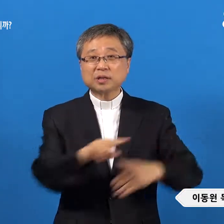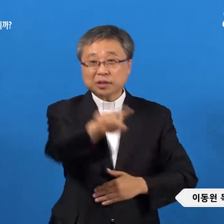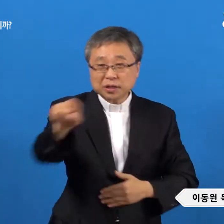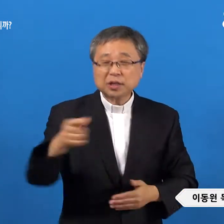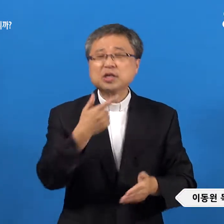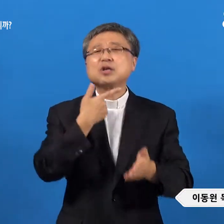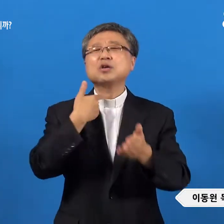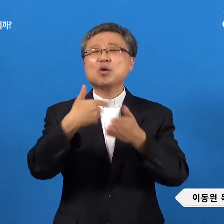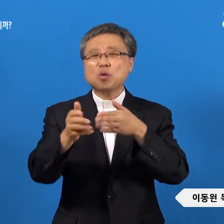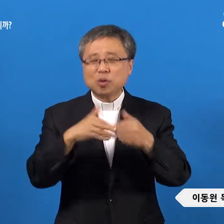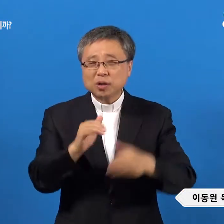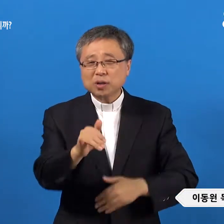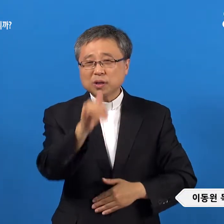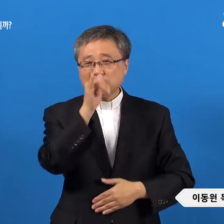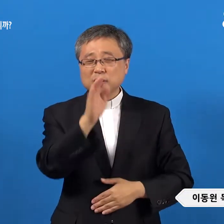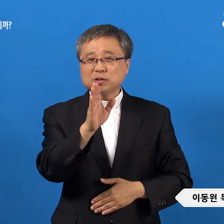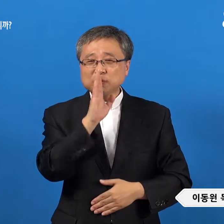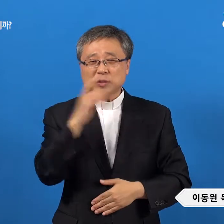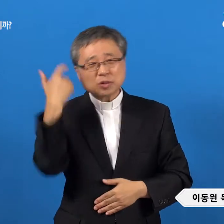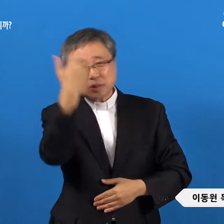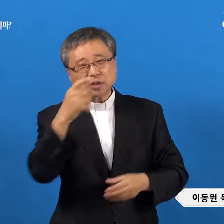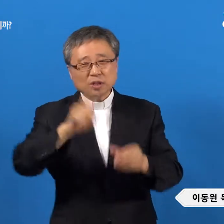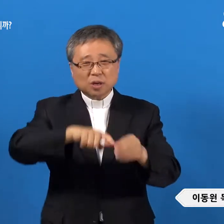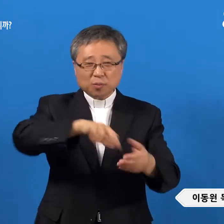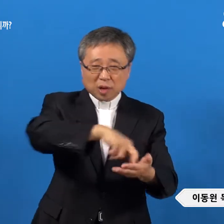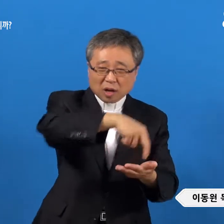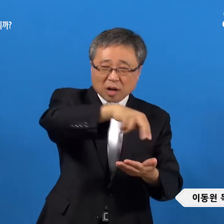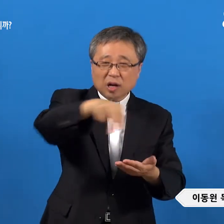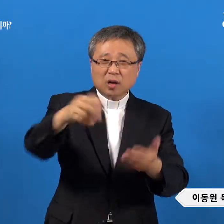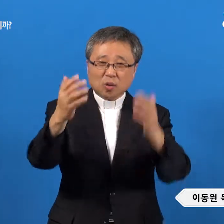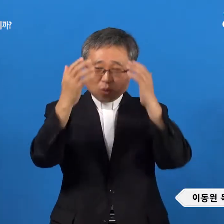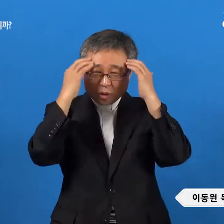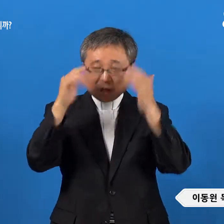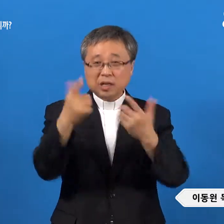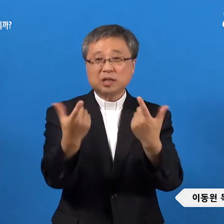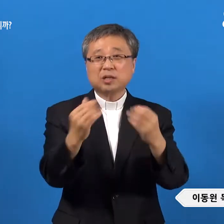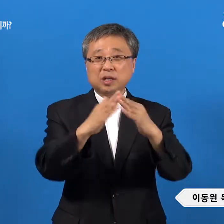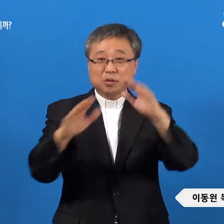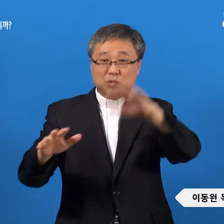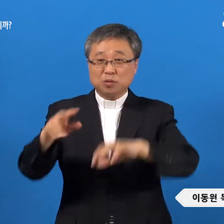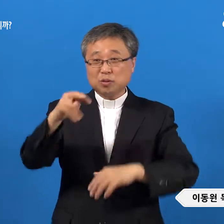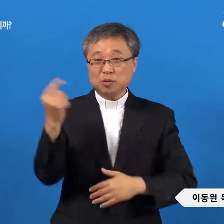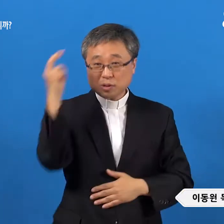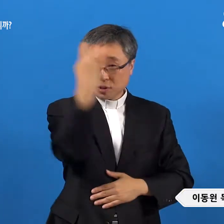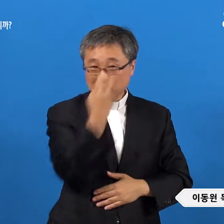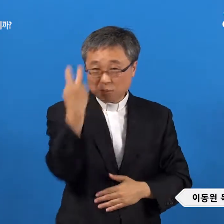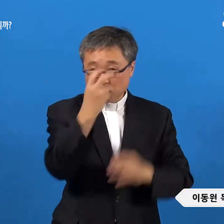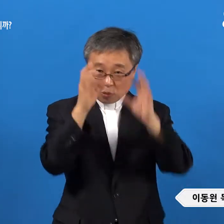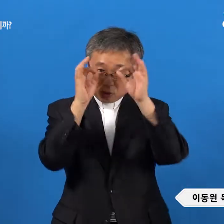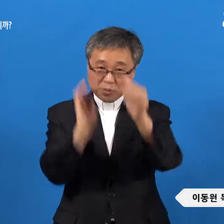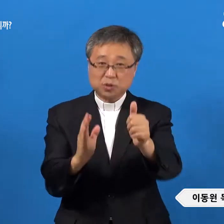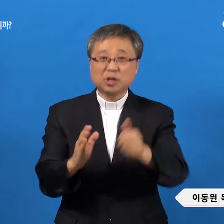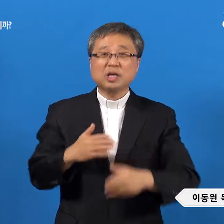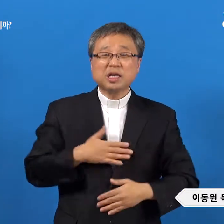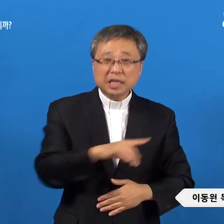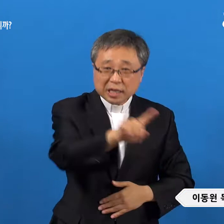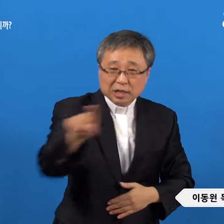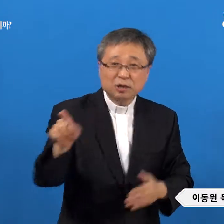있는 만만치 않은 정신적인 방황과 고난, 이런 이웃들도 살펴보십시오. 그리고 그들을 위한,